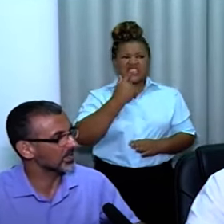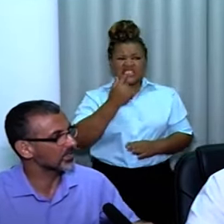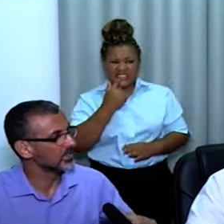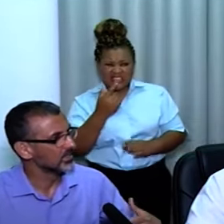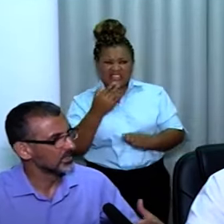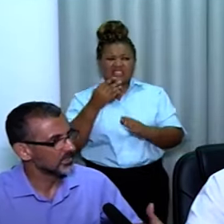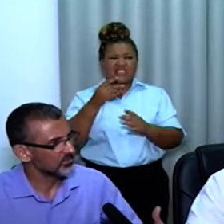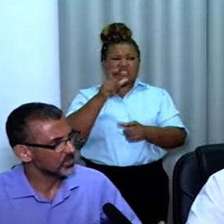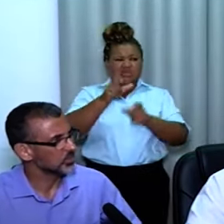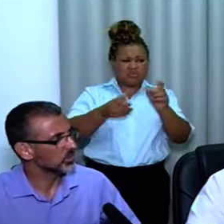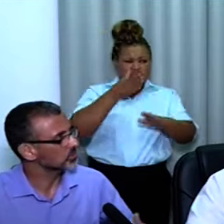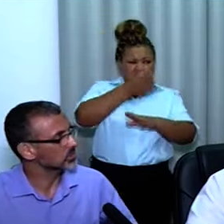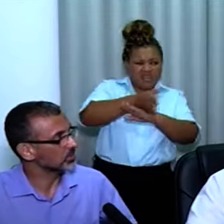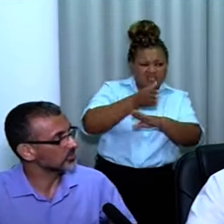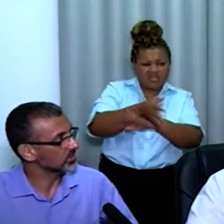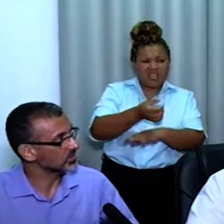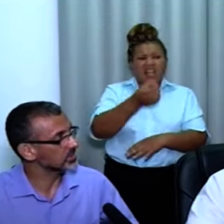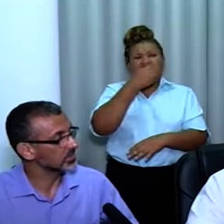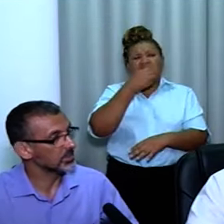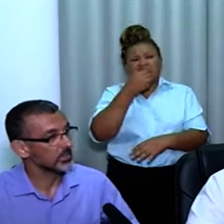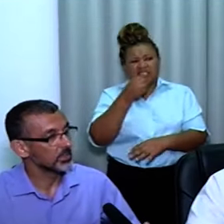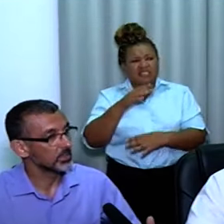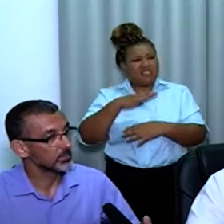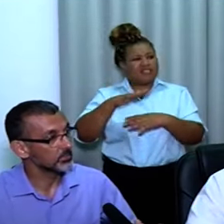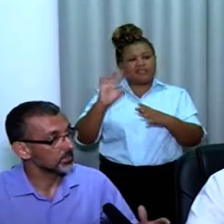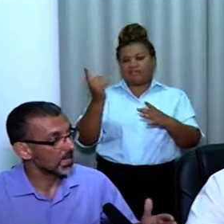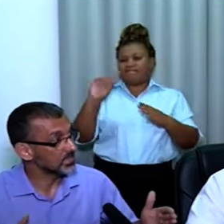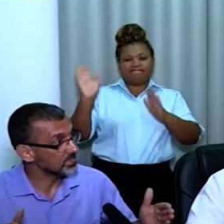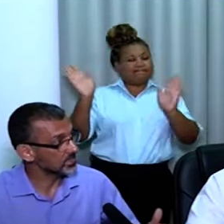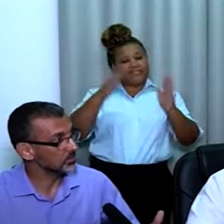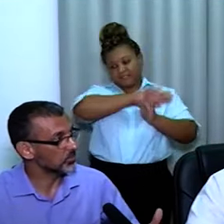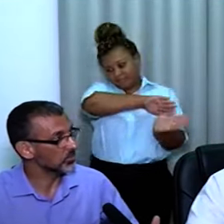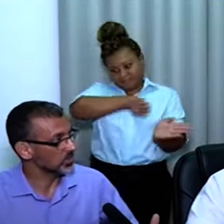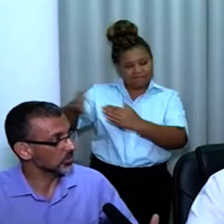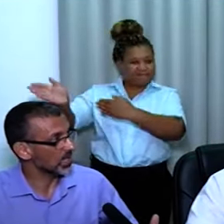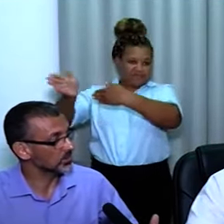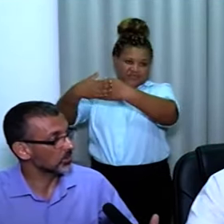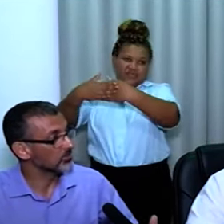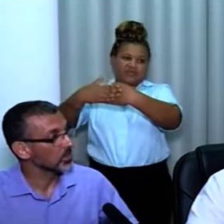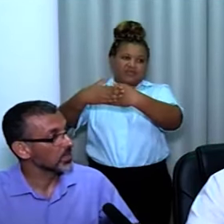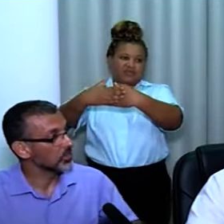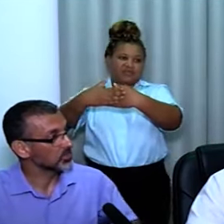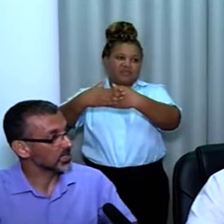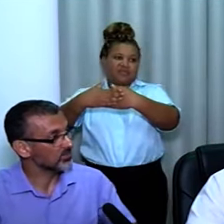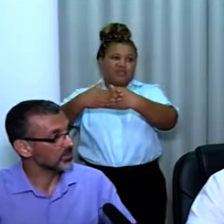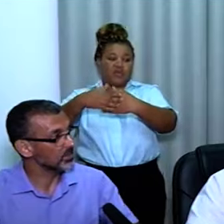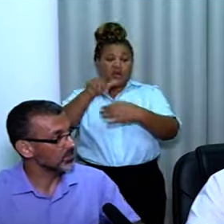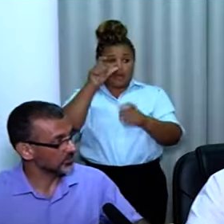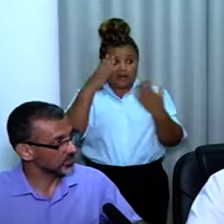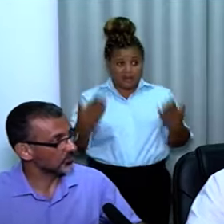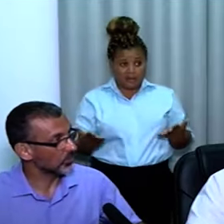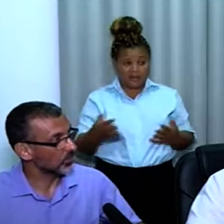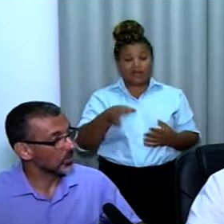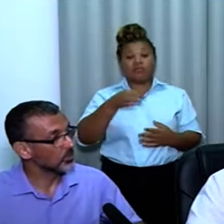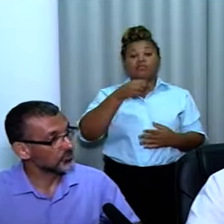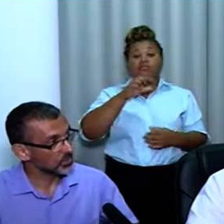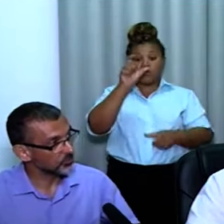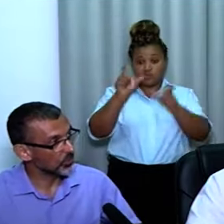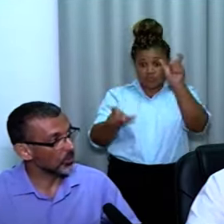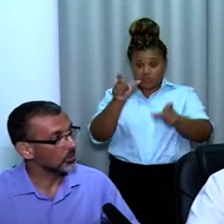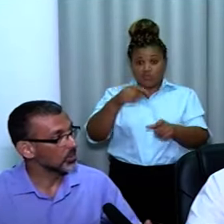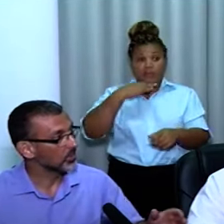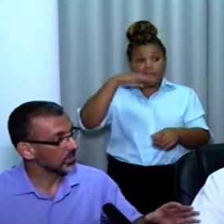dentaire, physio et tout ça, nous finissons tirer. Là, il existe pour isolation. Et nous peut servir first floor. Le